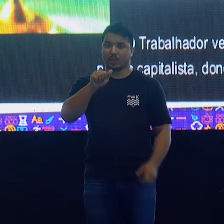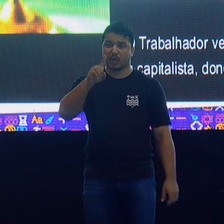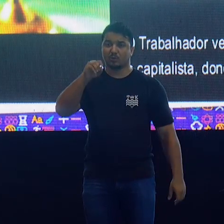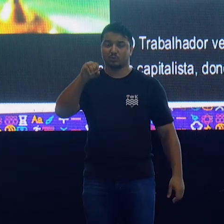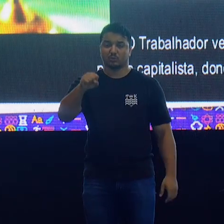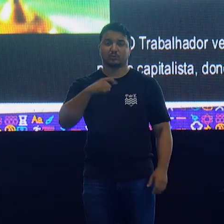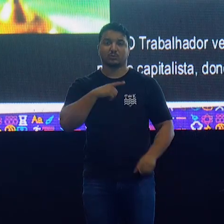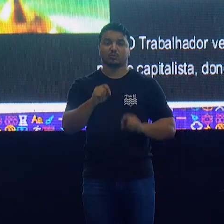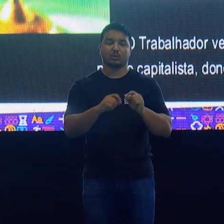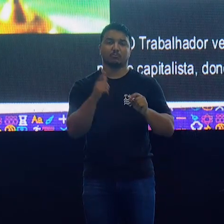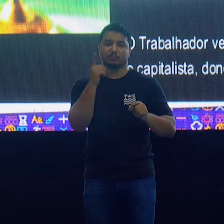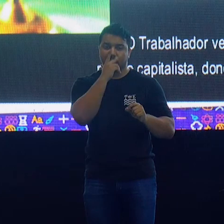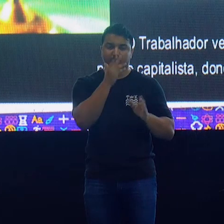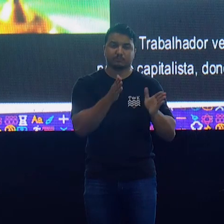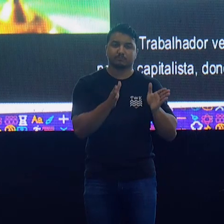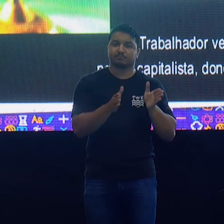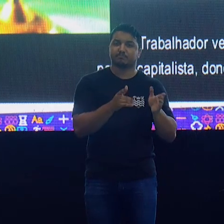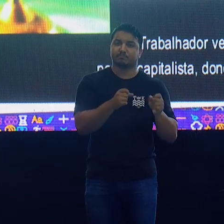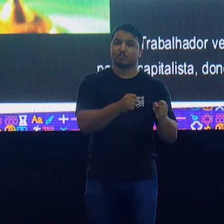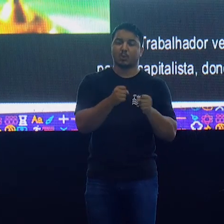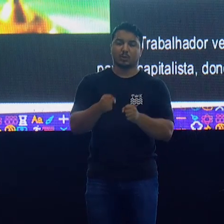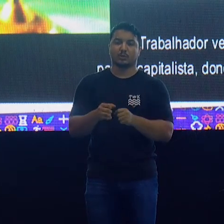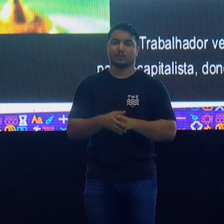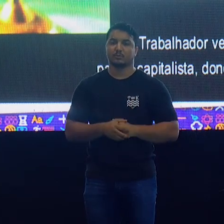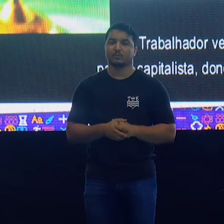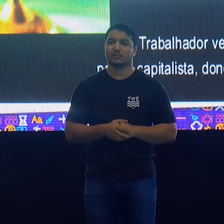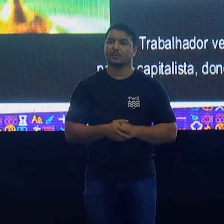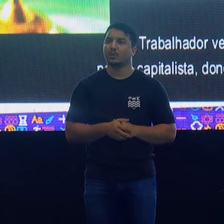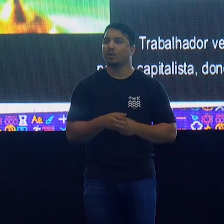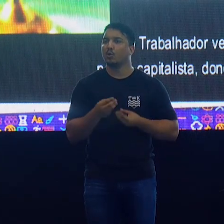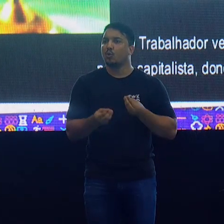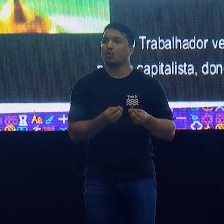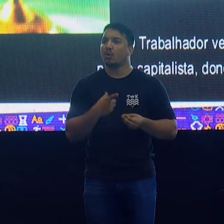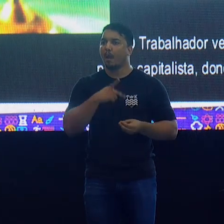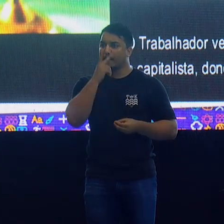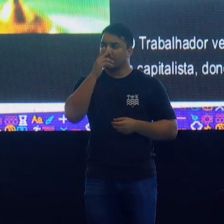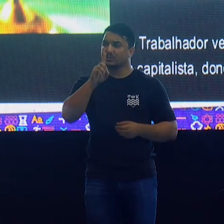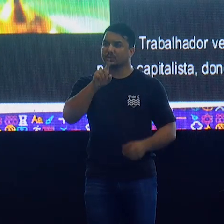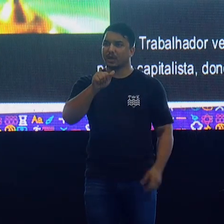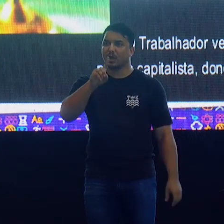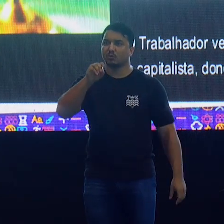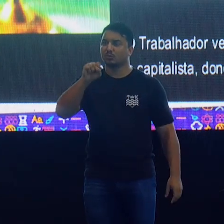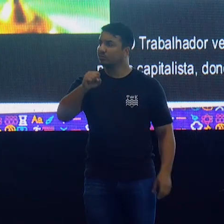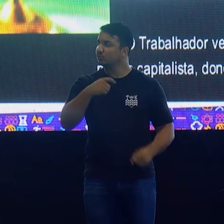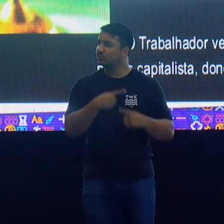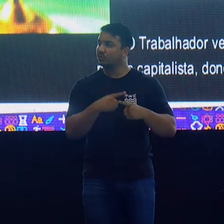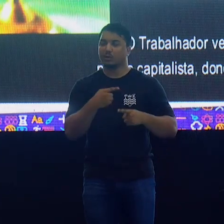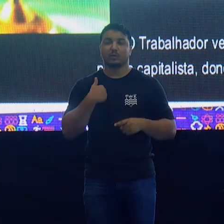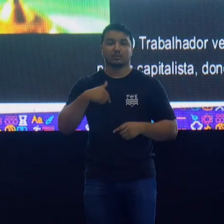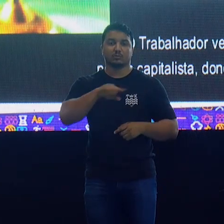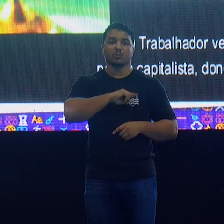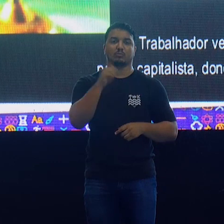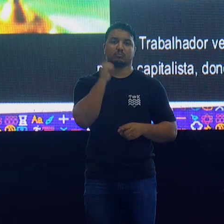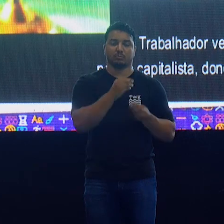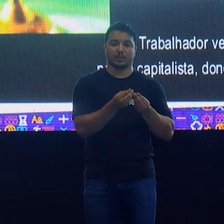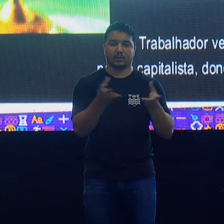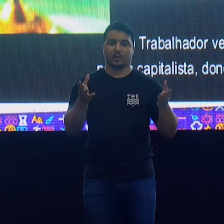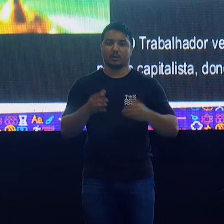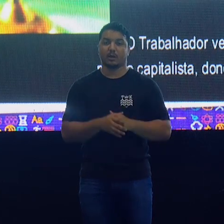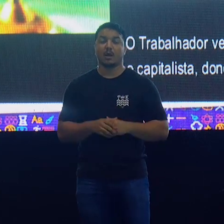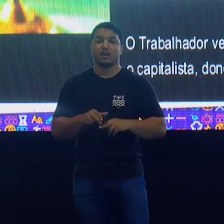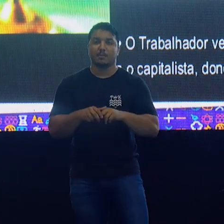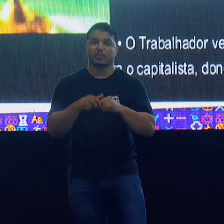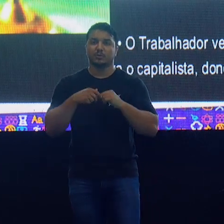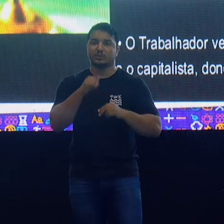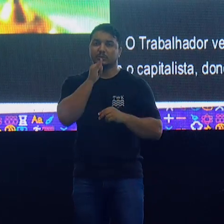mais poder tem. Professor, e como é que elas têm acesso aos nossos dados? Porque nós damos. Você